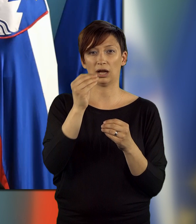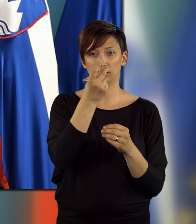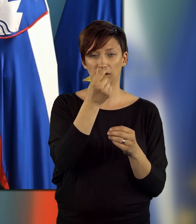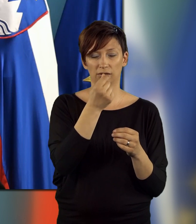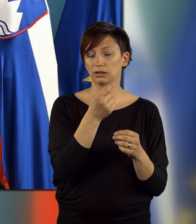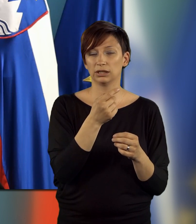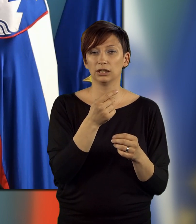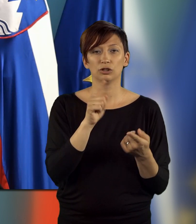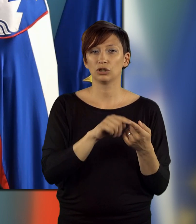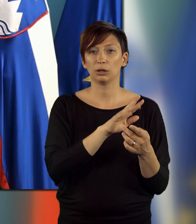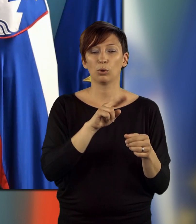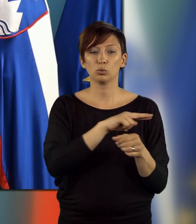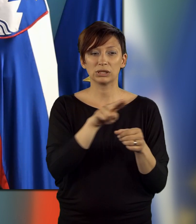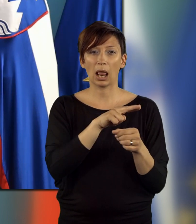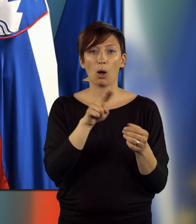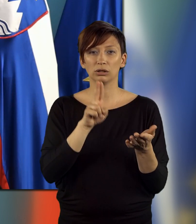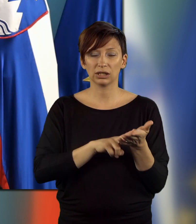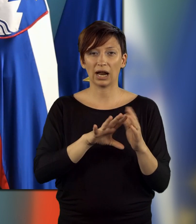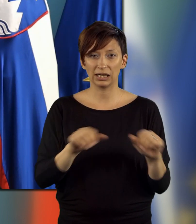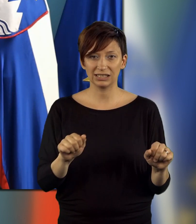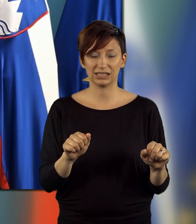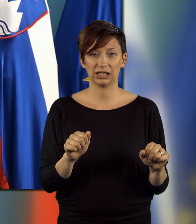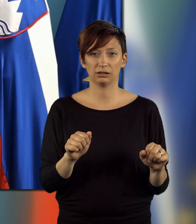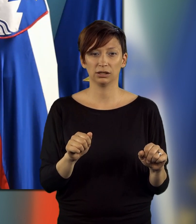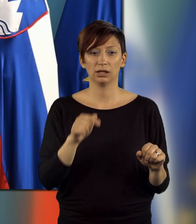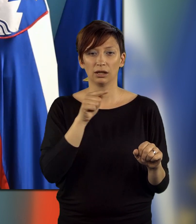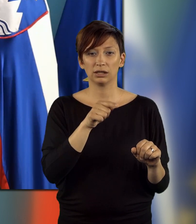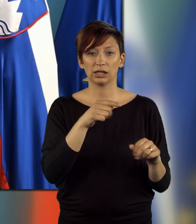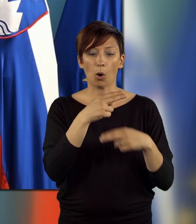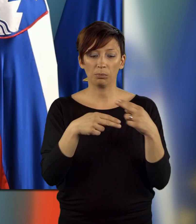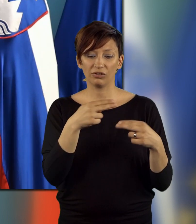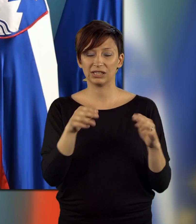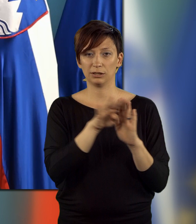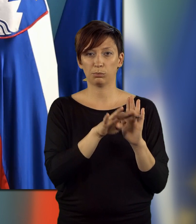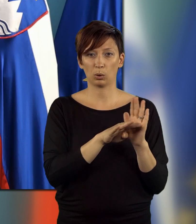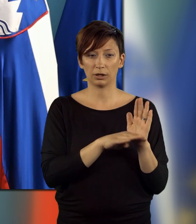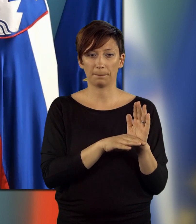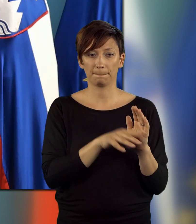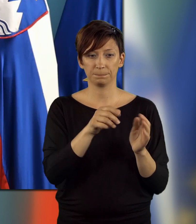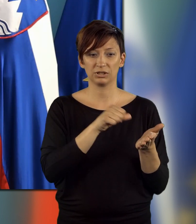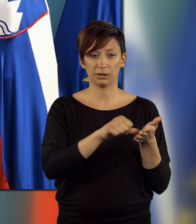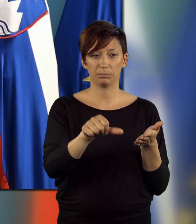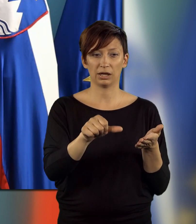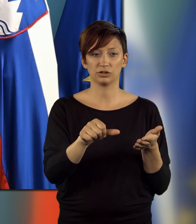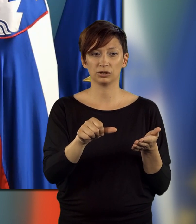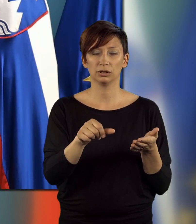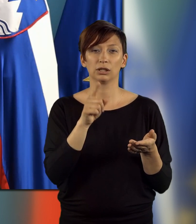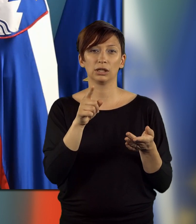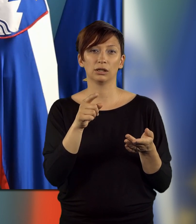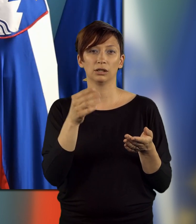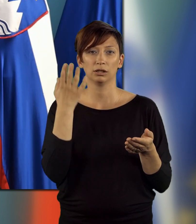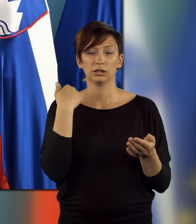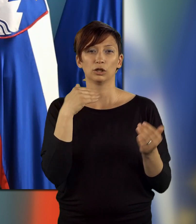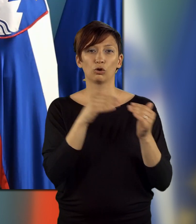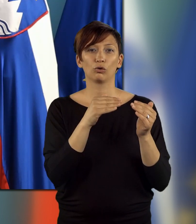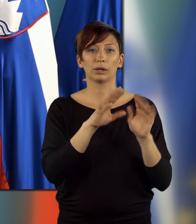če ne bo v celoti realiziral ta obvezni program, ki je plačan oziroma